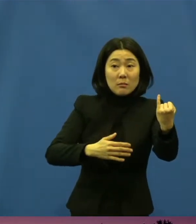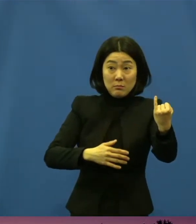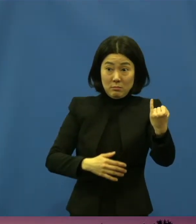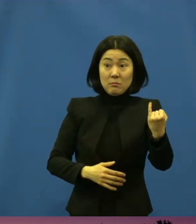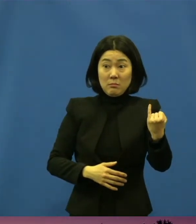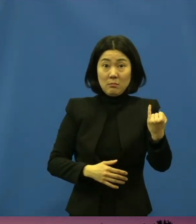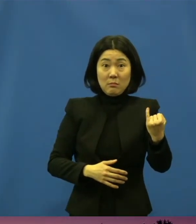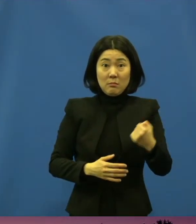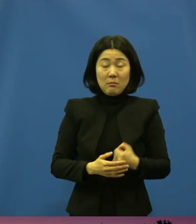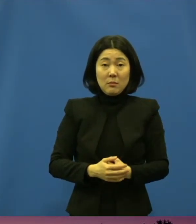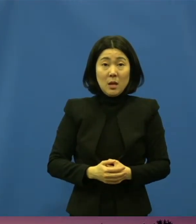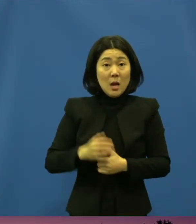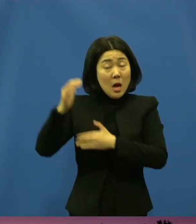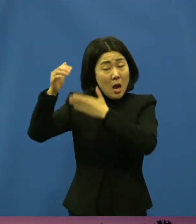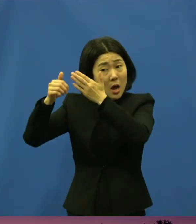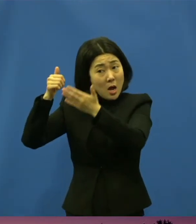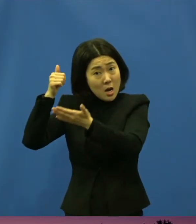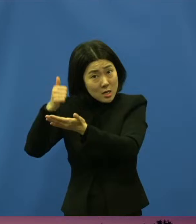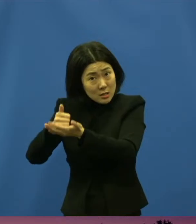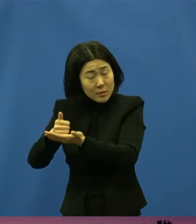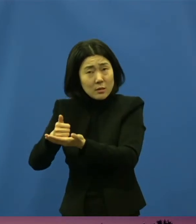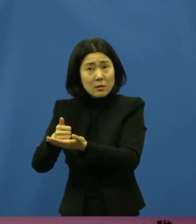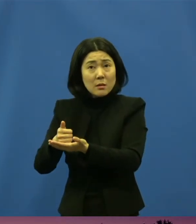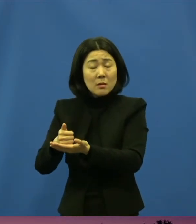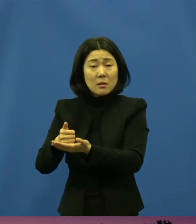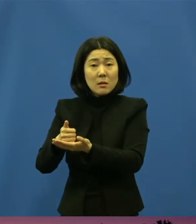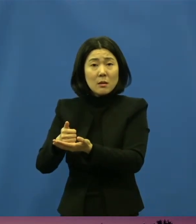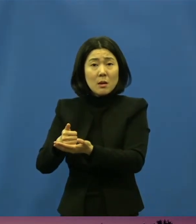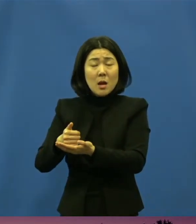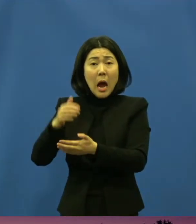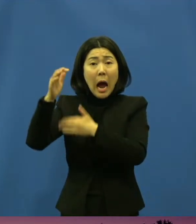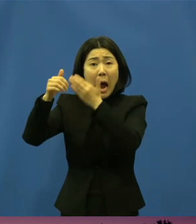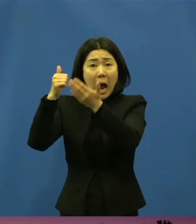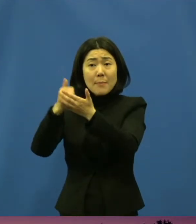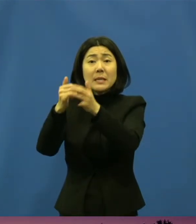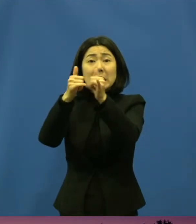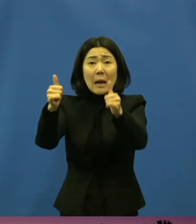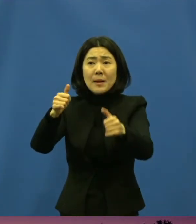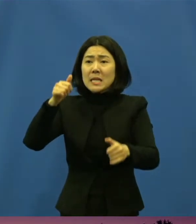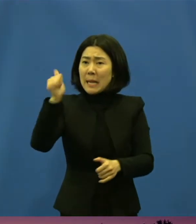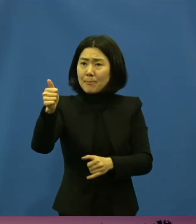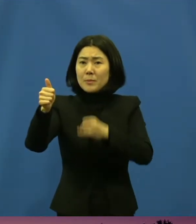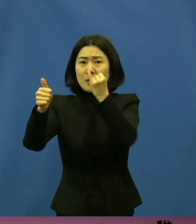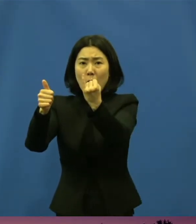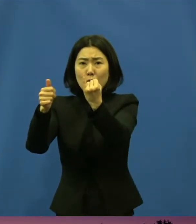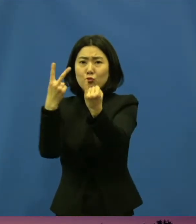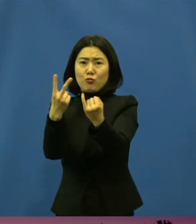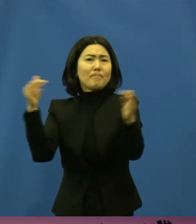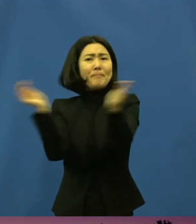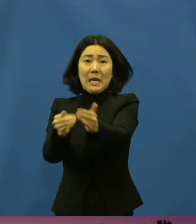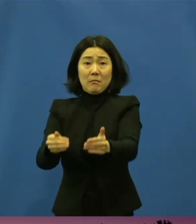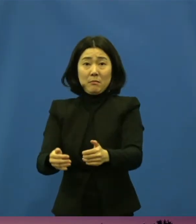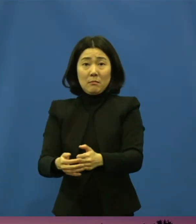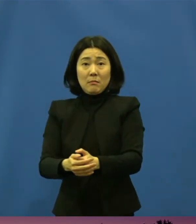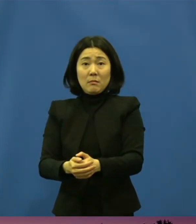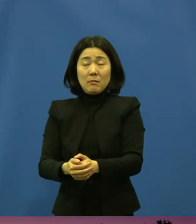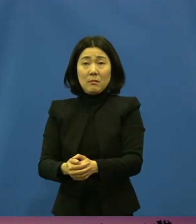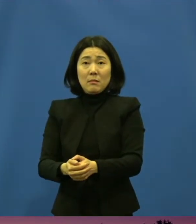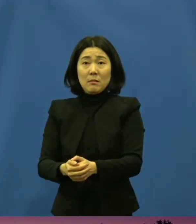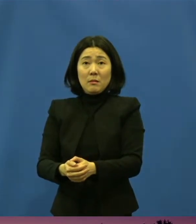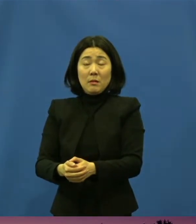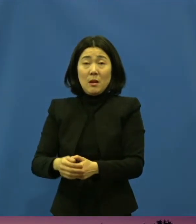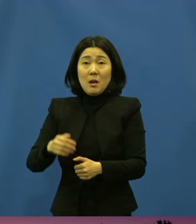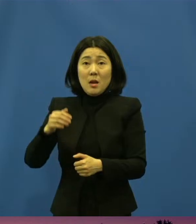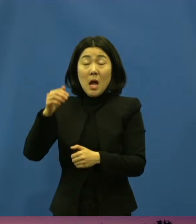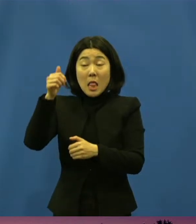여러분, 남자와 여자라고 하는 그 경계선은 하나님이 정하신 기준이라는 거예요. 그리고 한 남자와 여자가